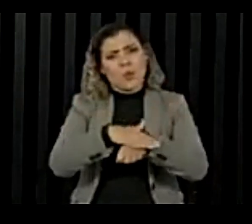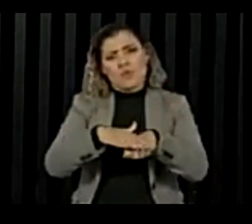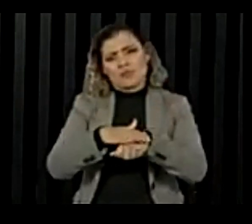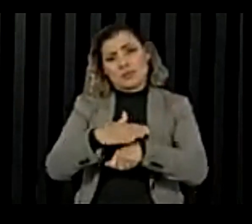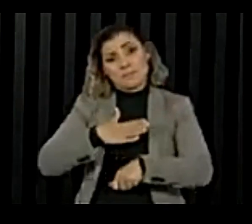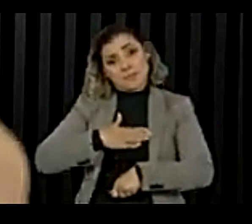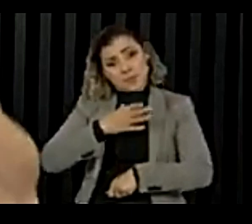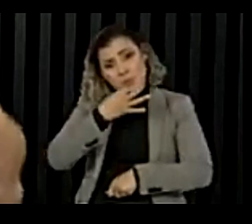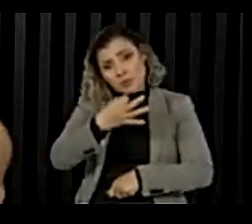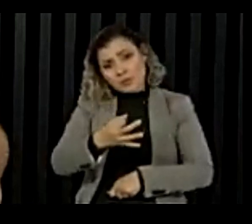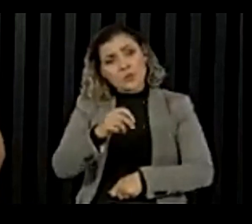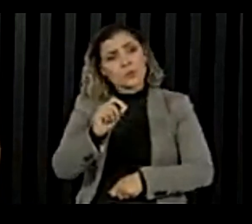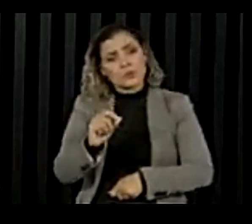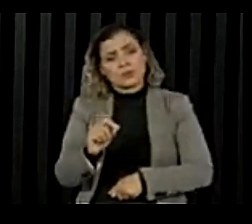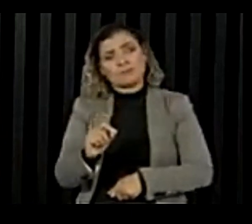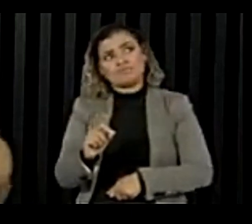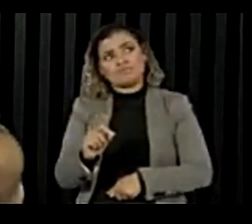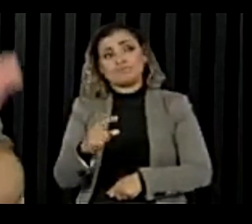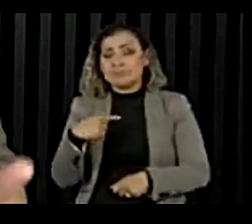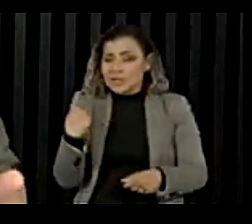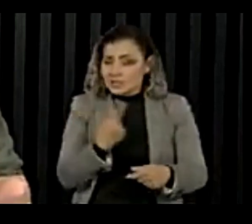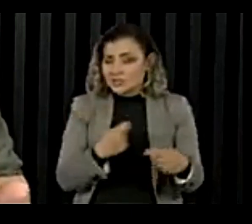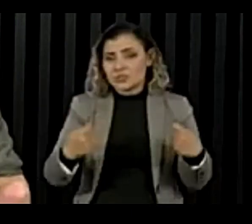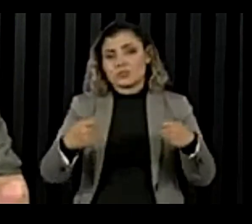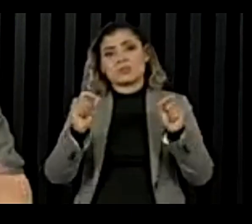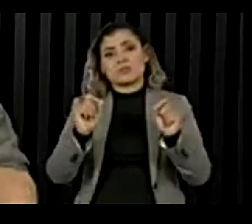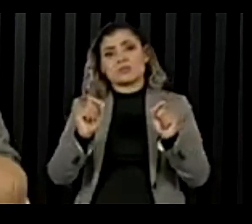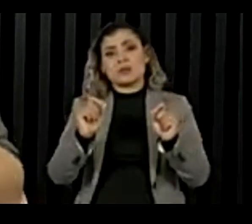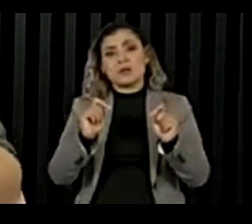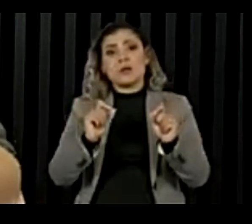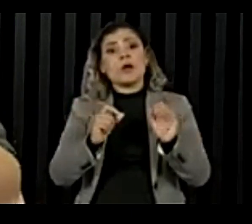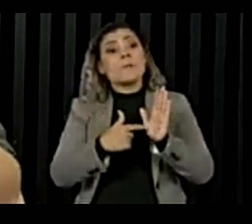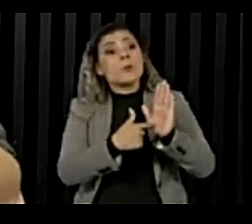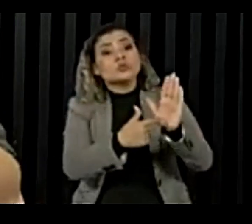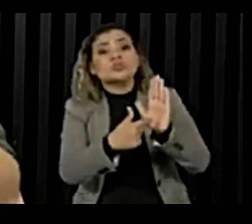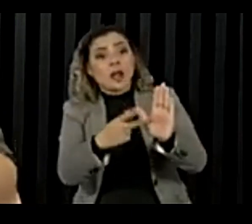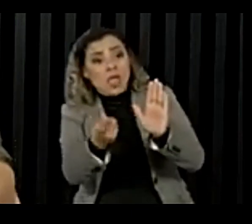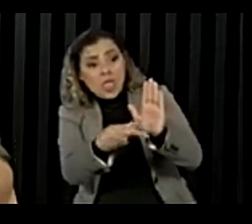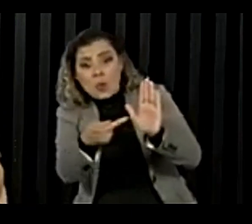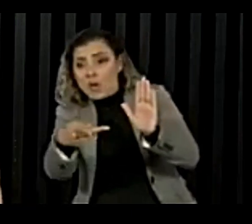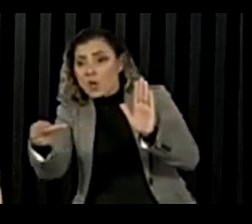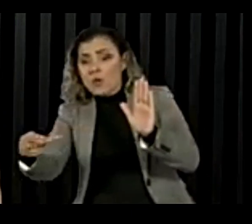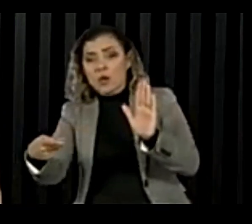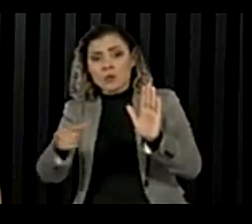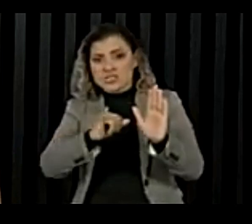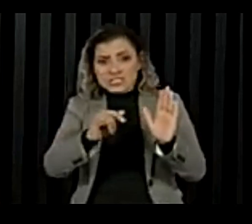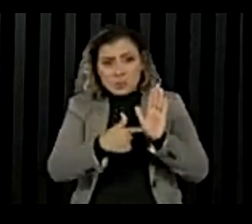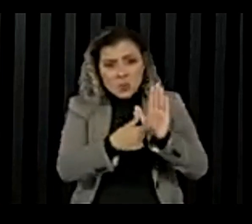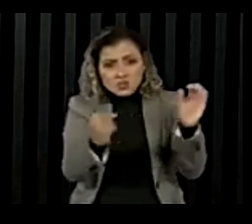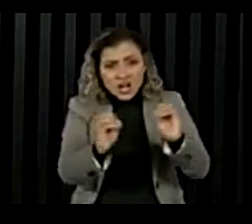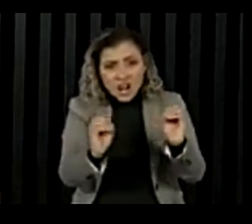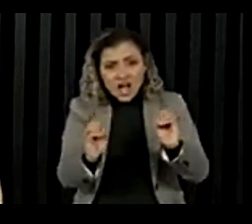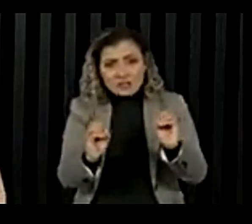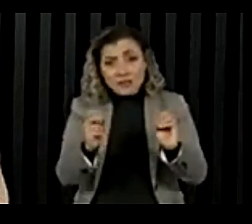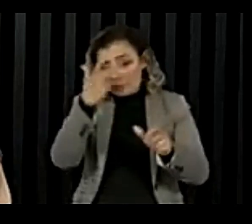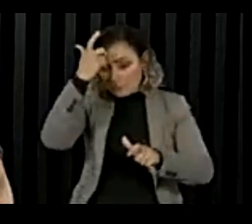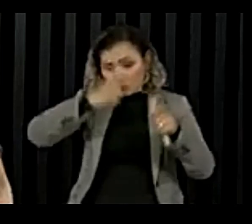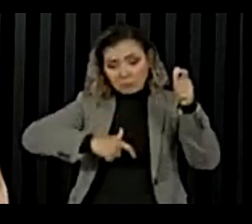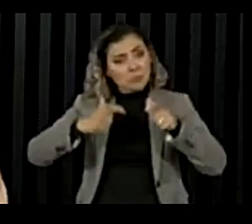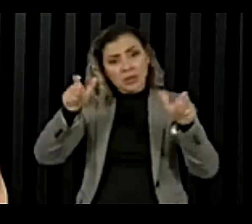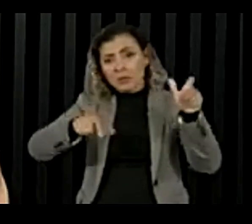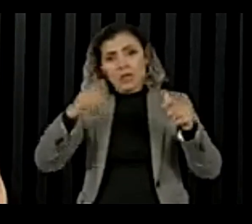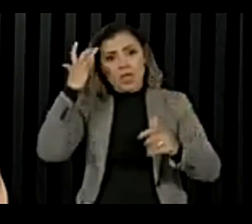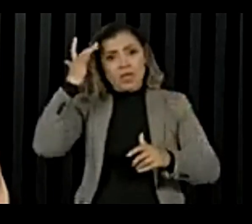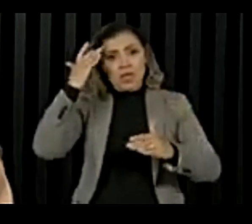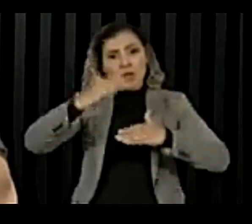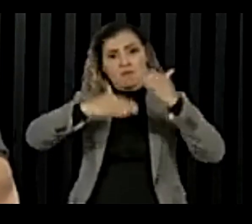minha opinião, eu acho que a gente precisa continuar apontando erros, porque eu não teria evoluído, eu não teria crescido e estou num